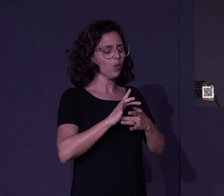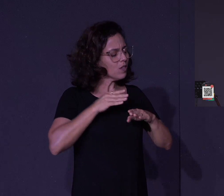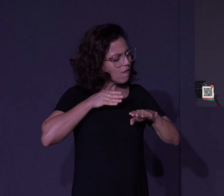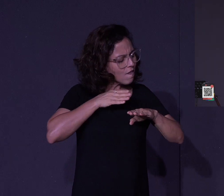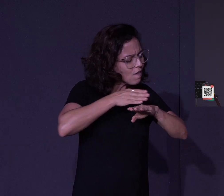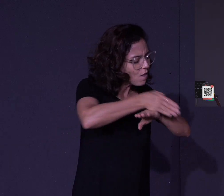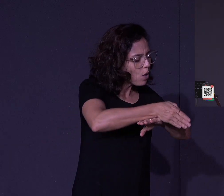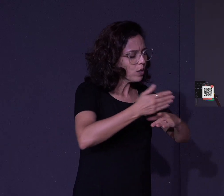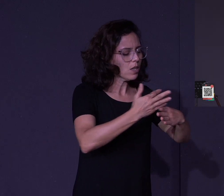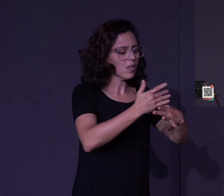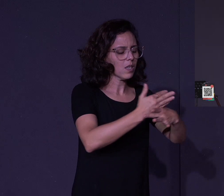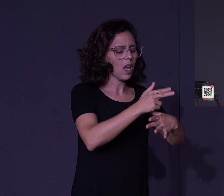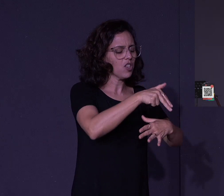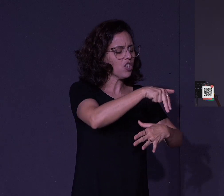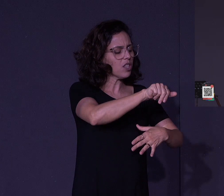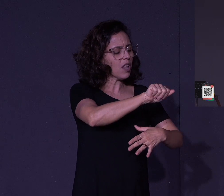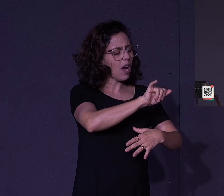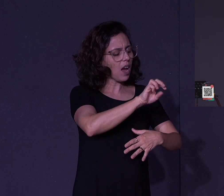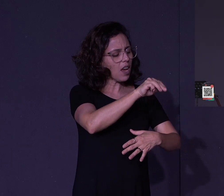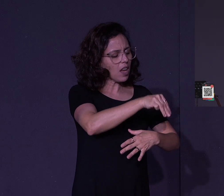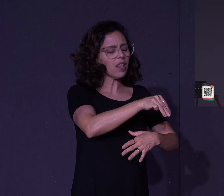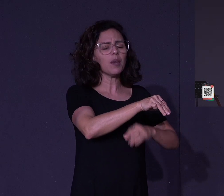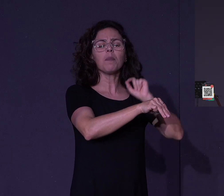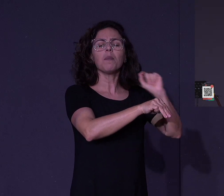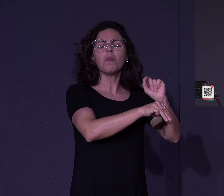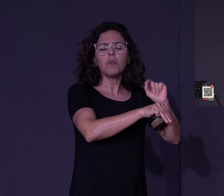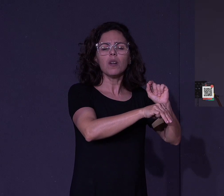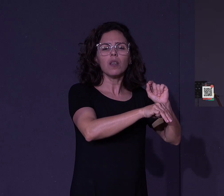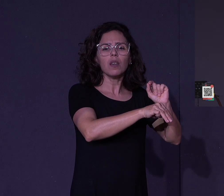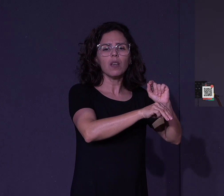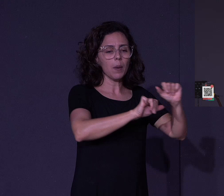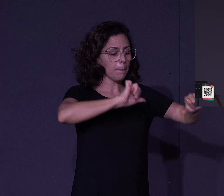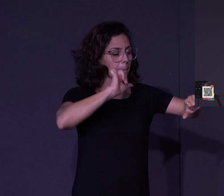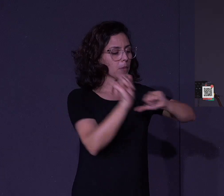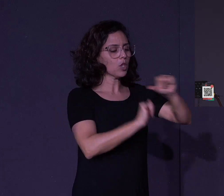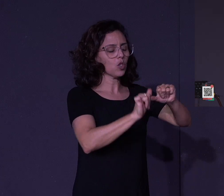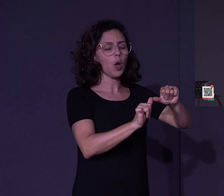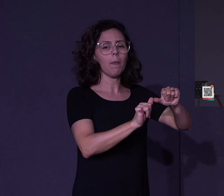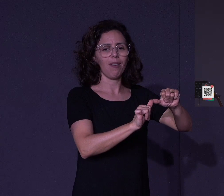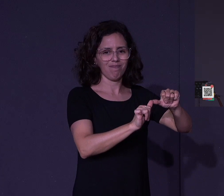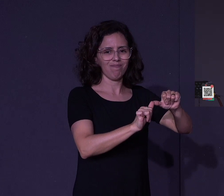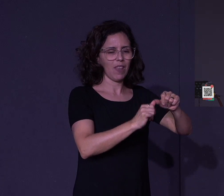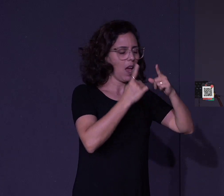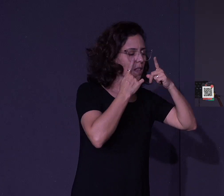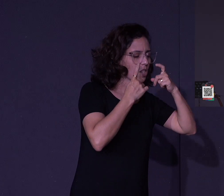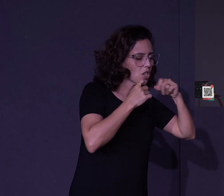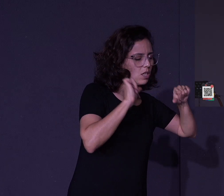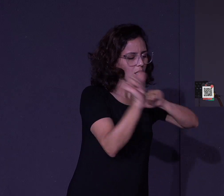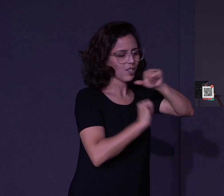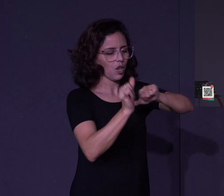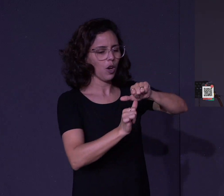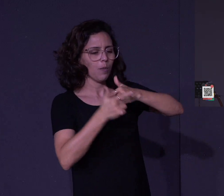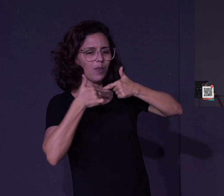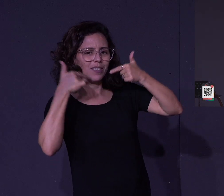para transformar lamento em cântico, tristeza em alegria, morte em vida.